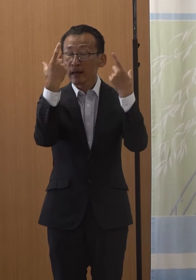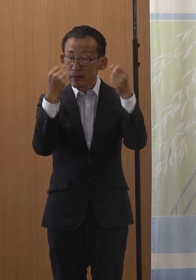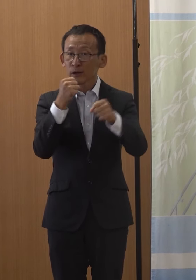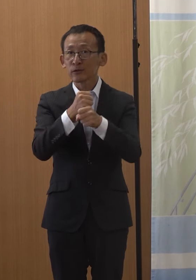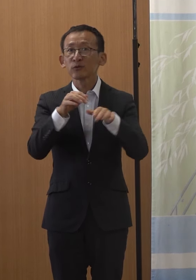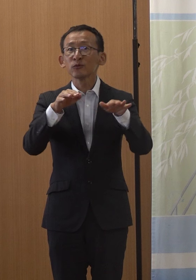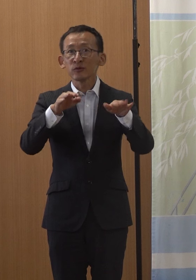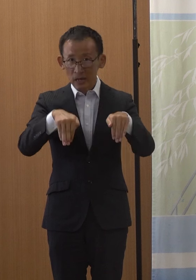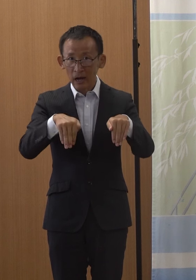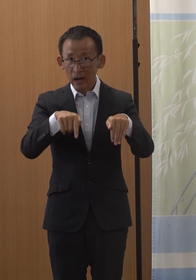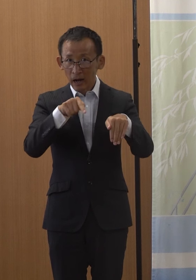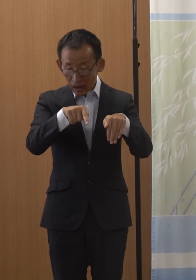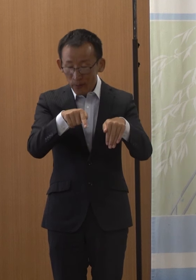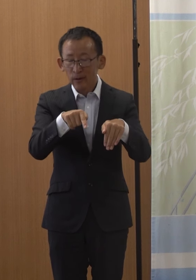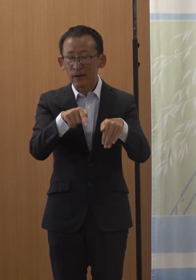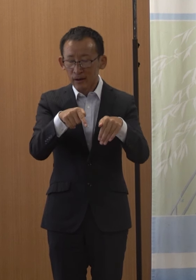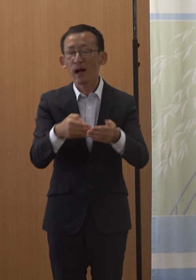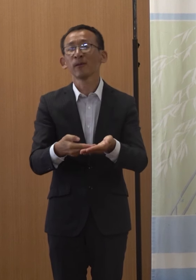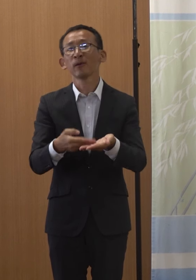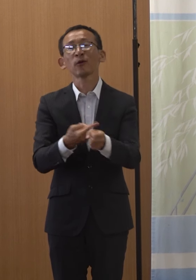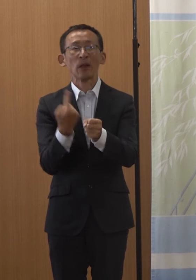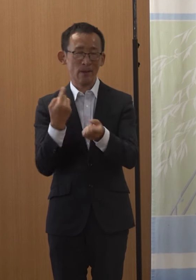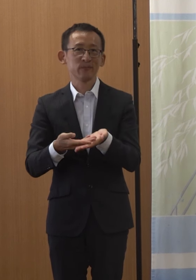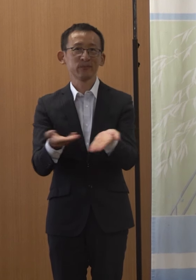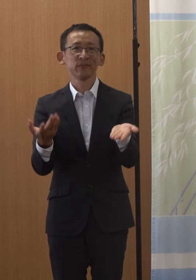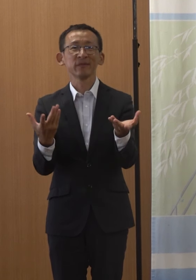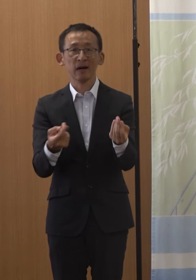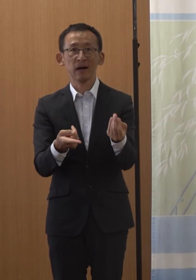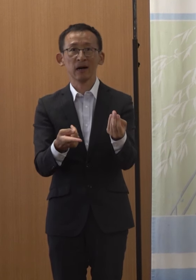ものになります。そして